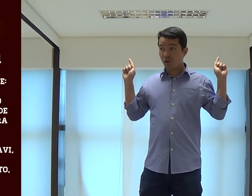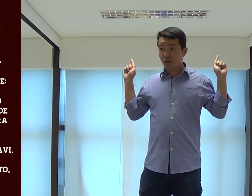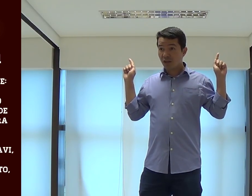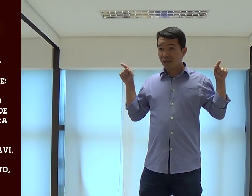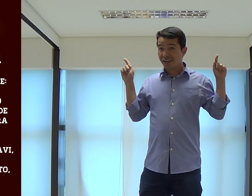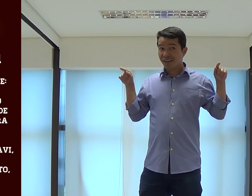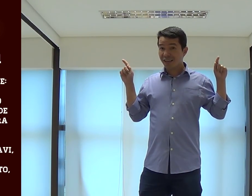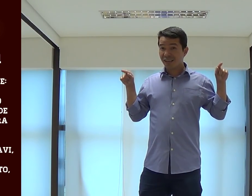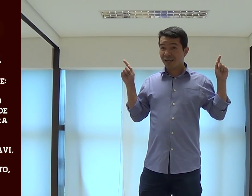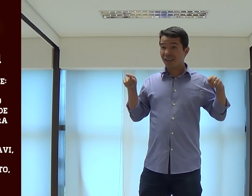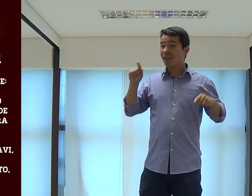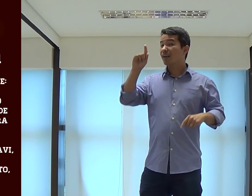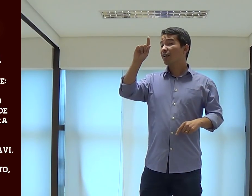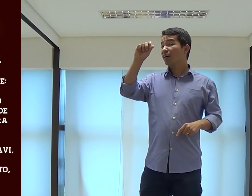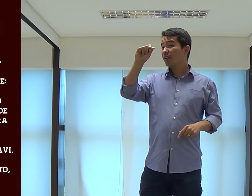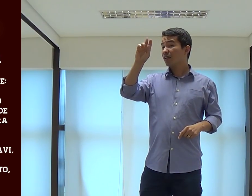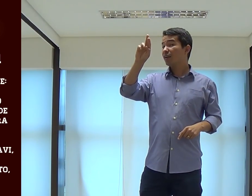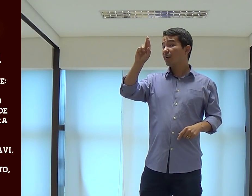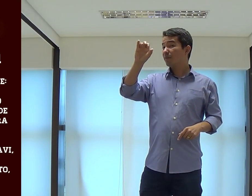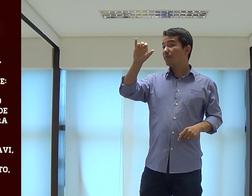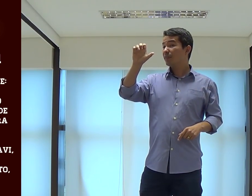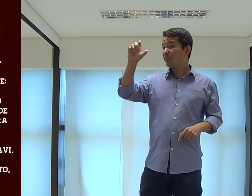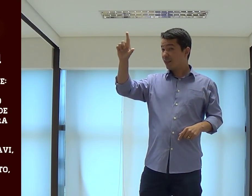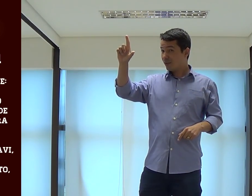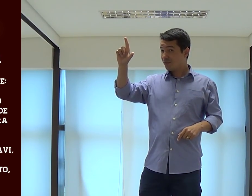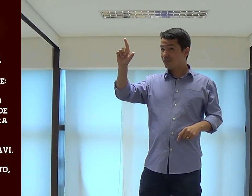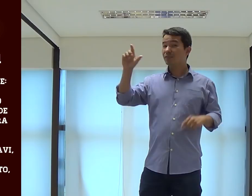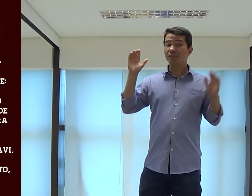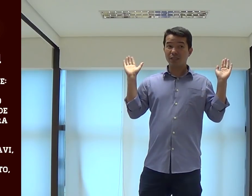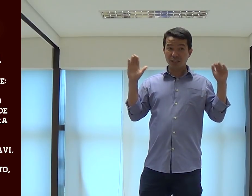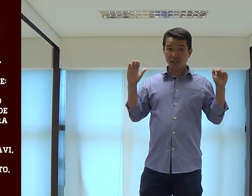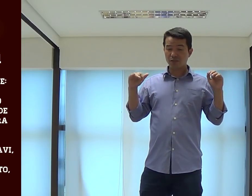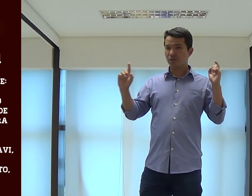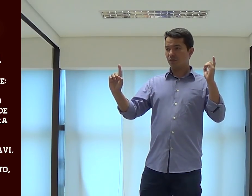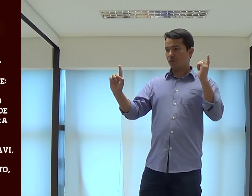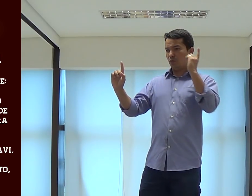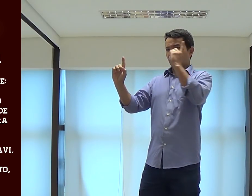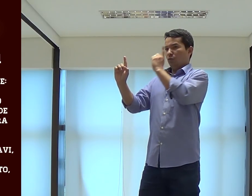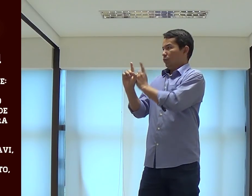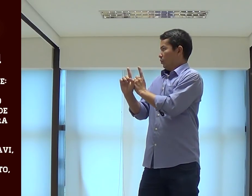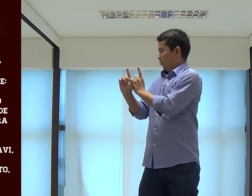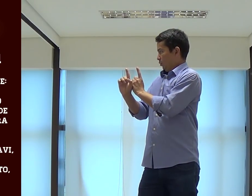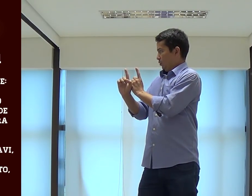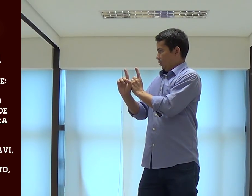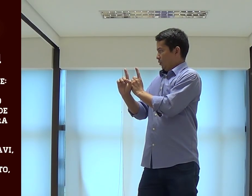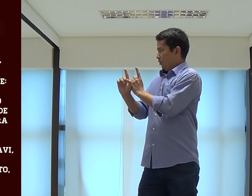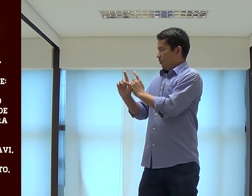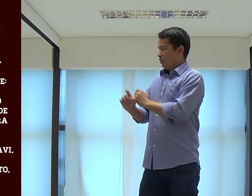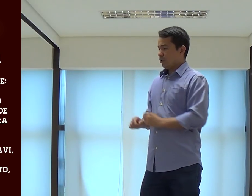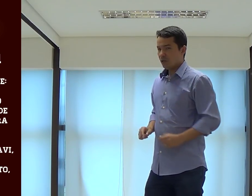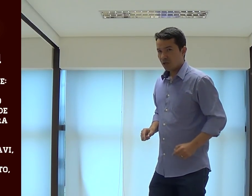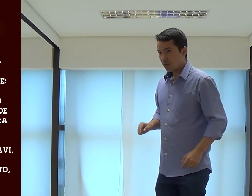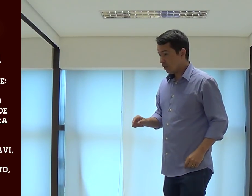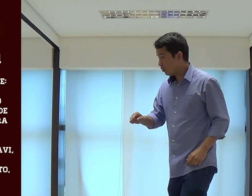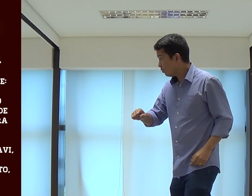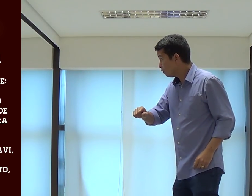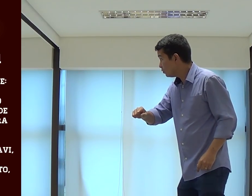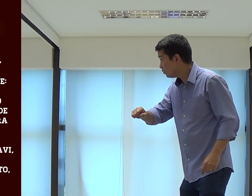pode ser esse sinal também, de anjo Gabriel, tá? Porque ele que encontrou ali, né? E